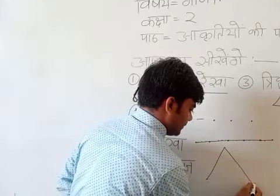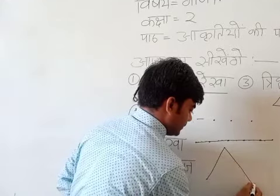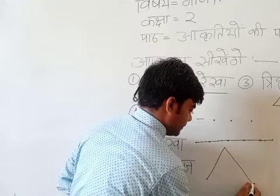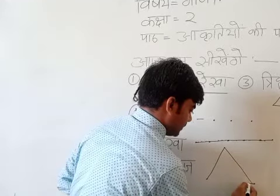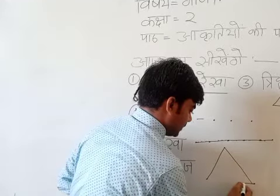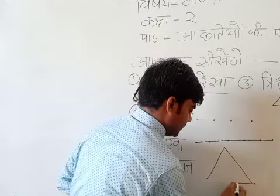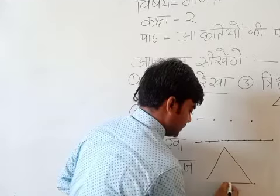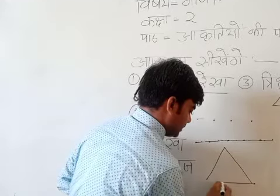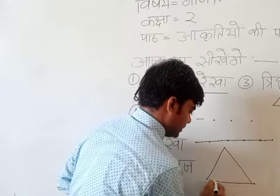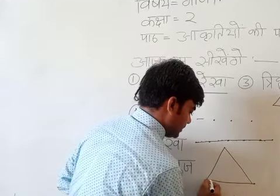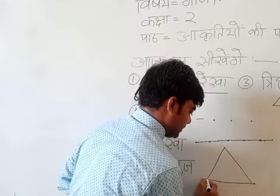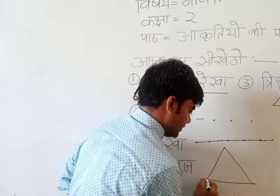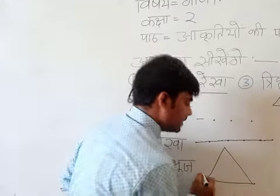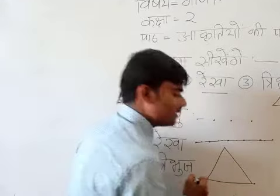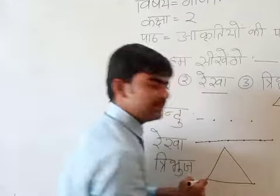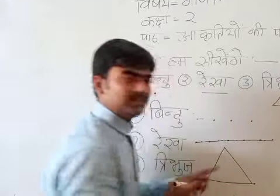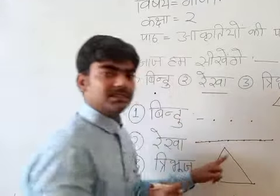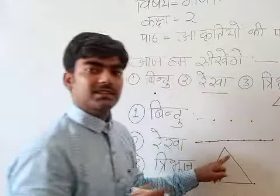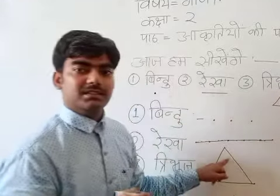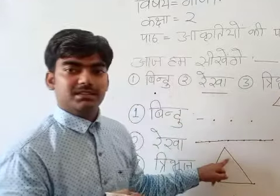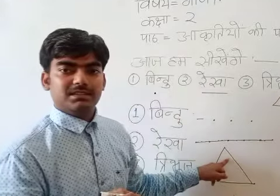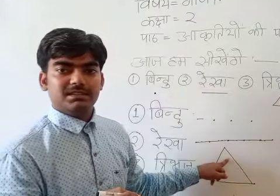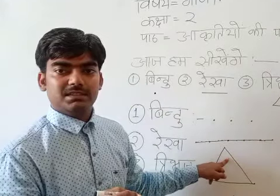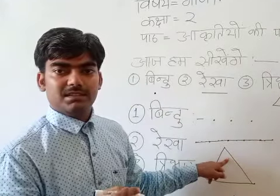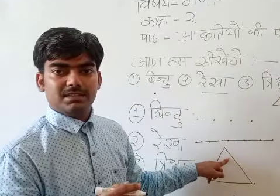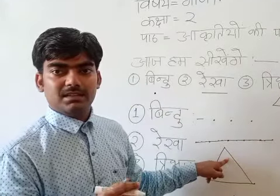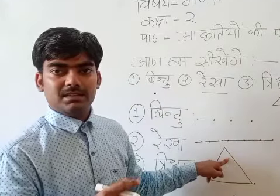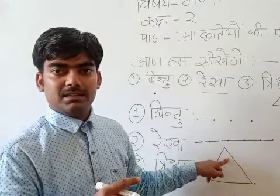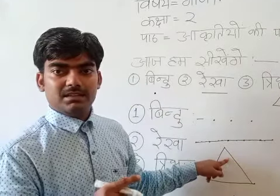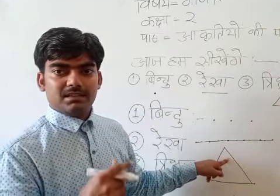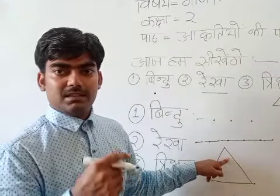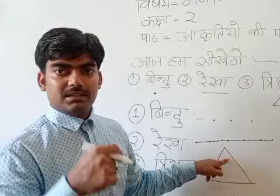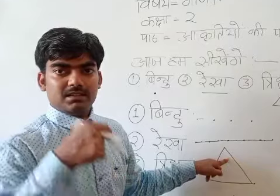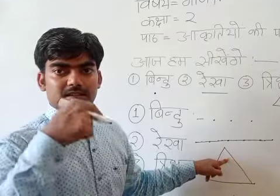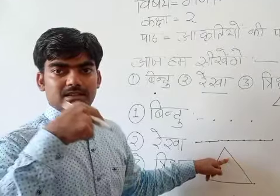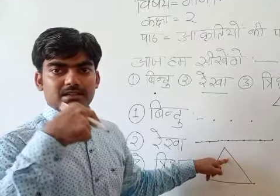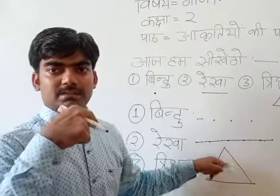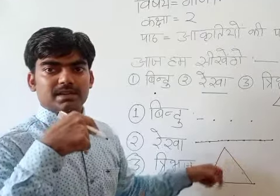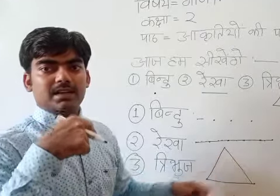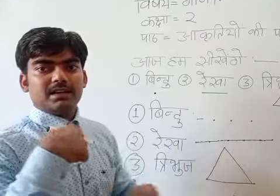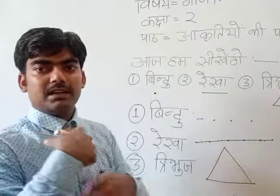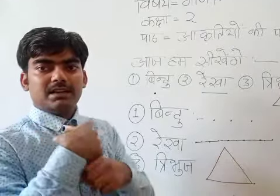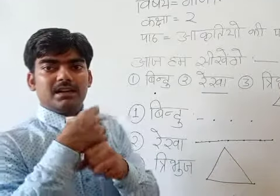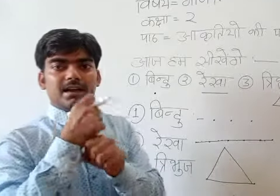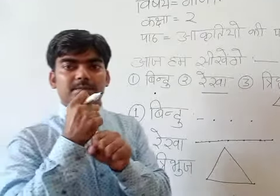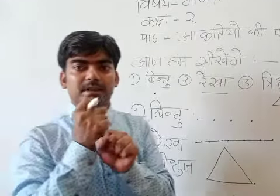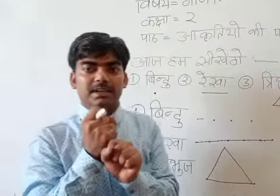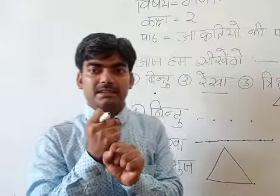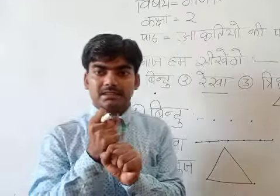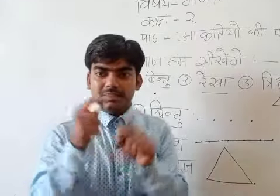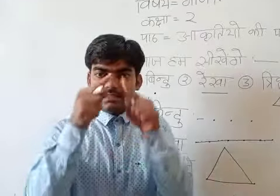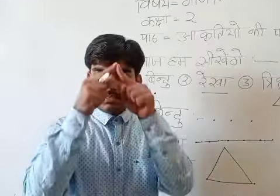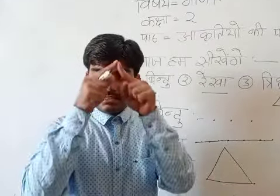और तीसरी इस प्रकार हम बनाते हैं